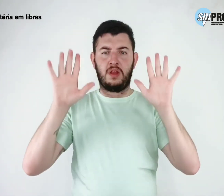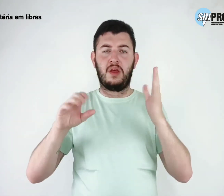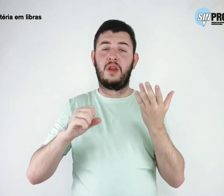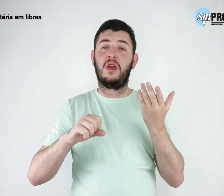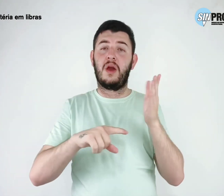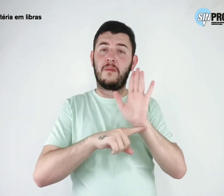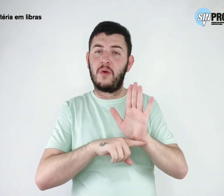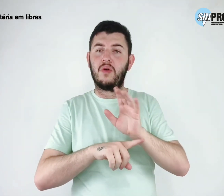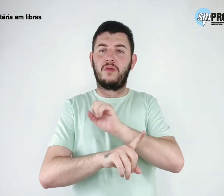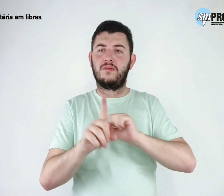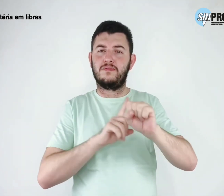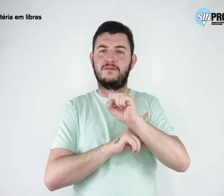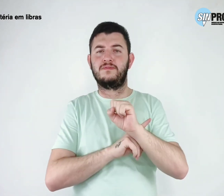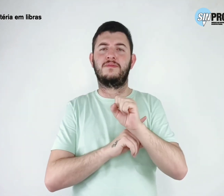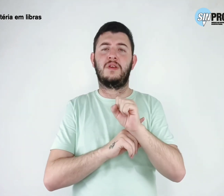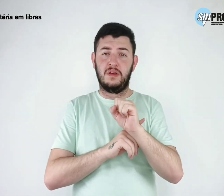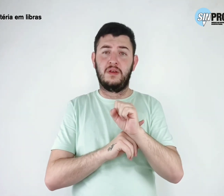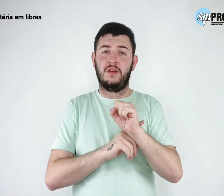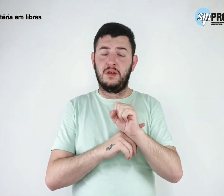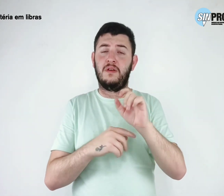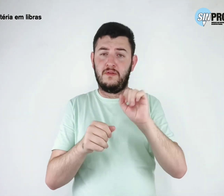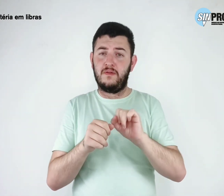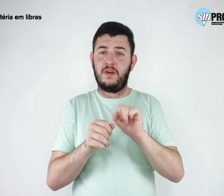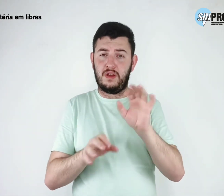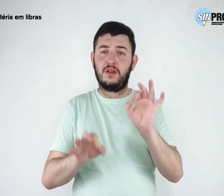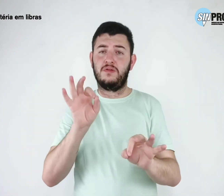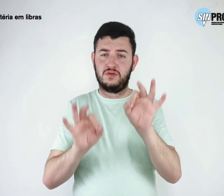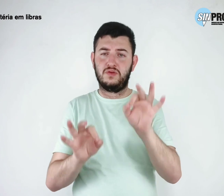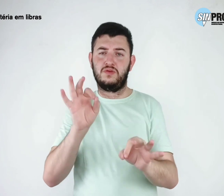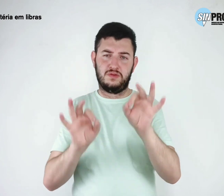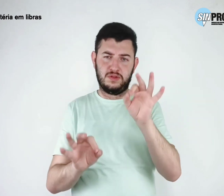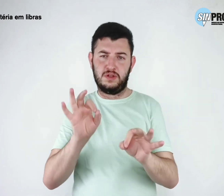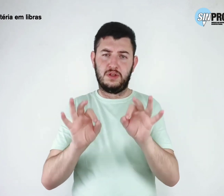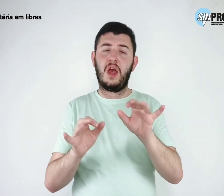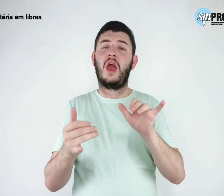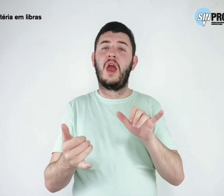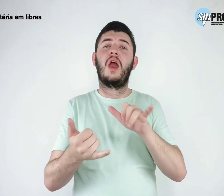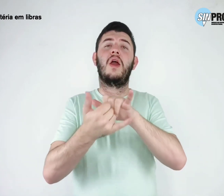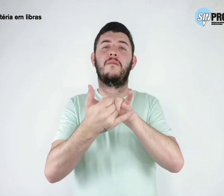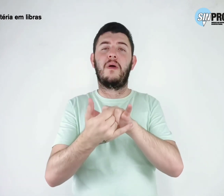sociedade. Que seja feita justiça, reparação já.